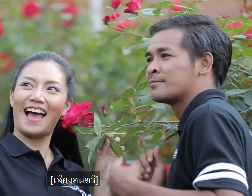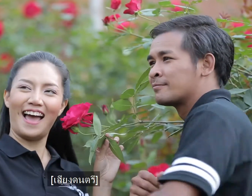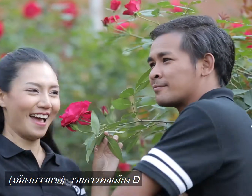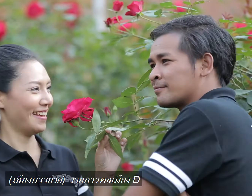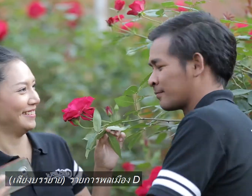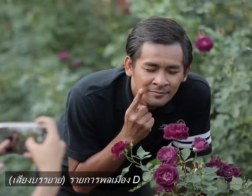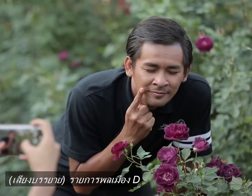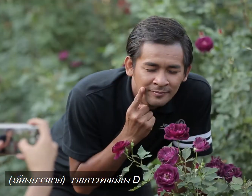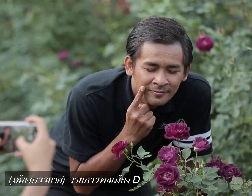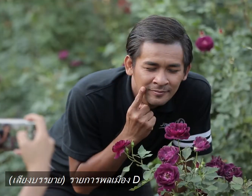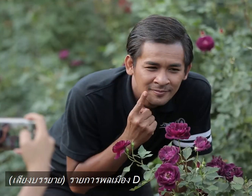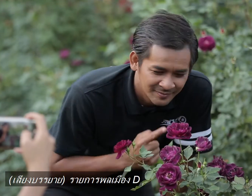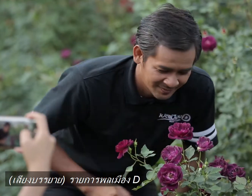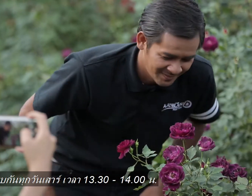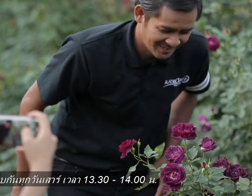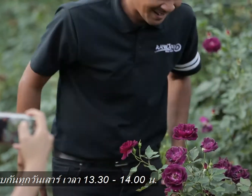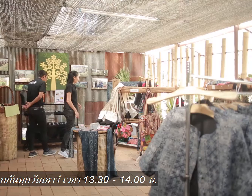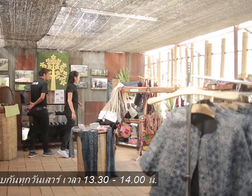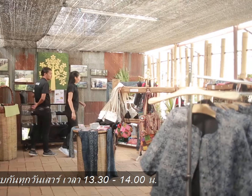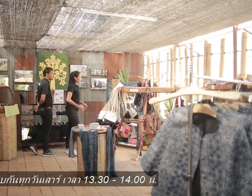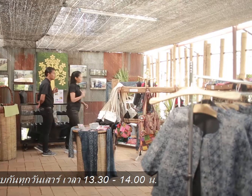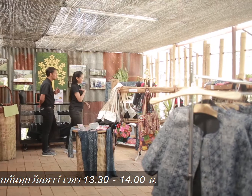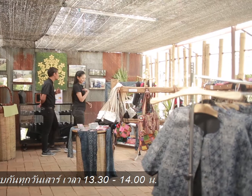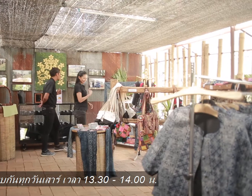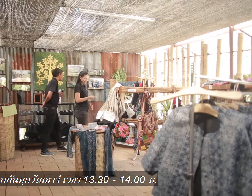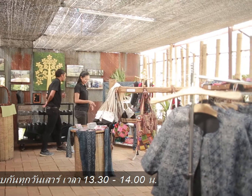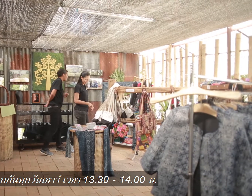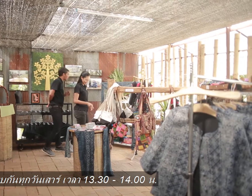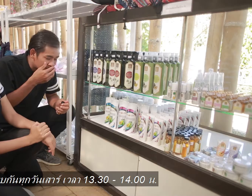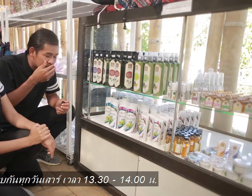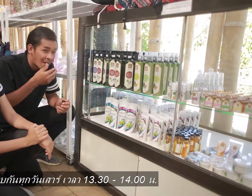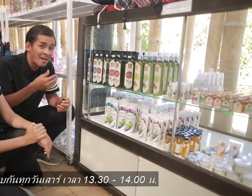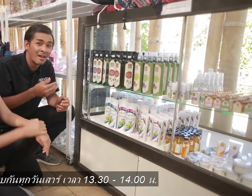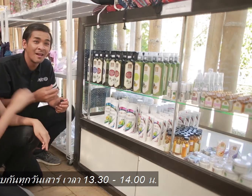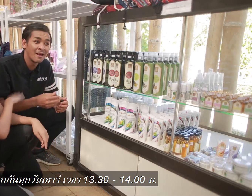รายการพลเมืองดีพบกันทุกวันเสาร์เวลา 13:30